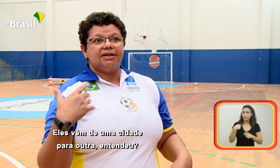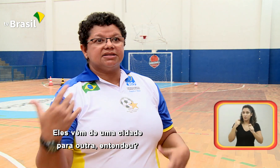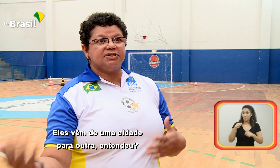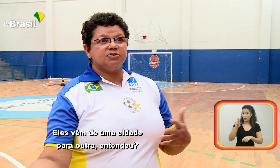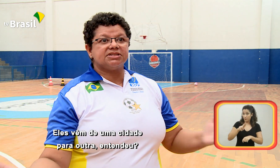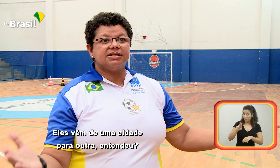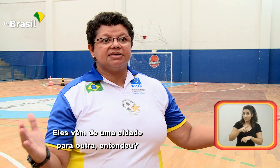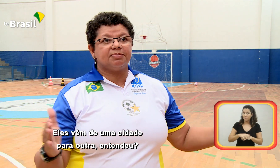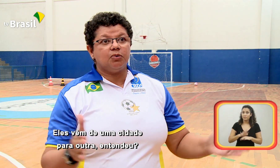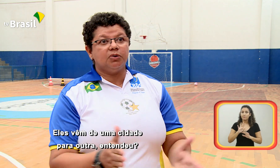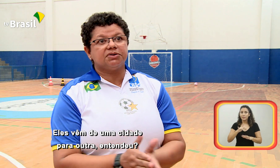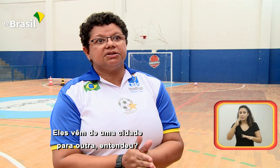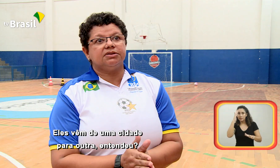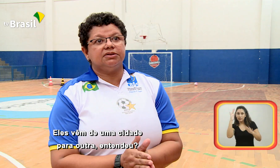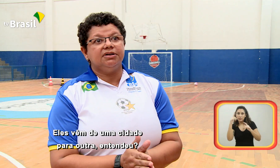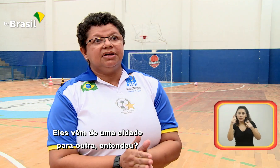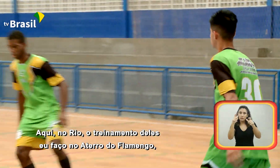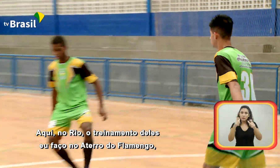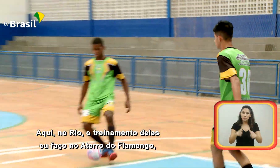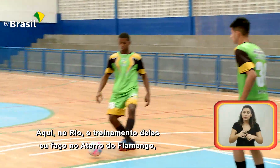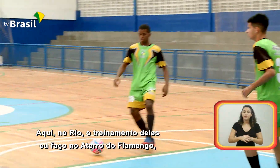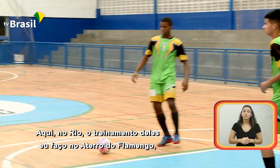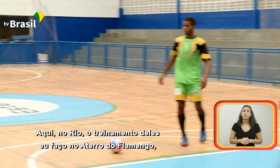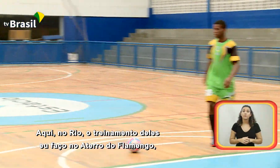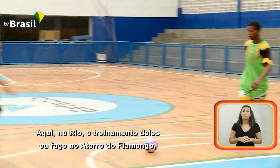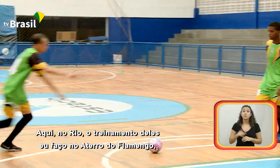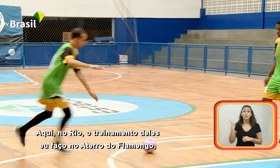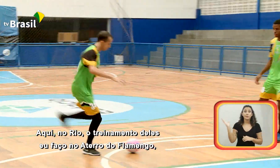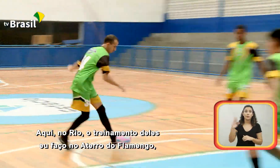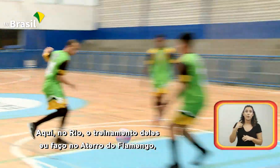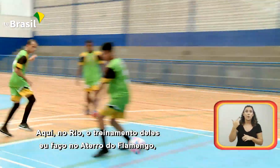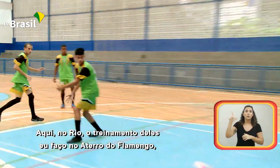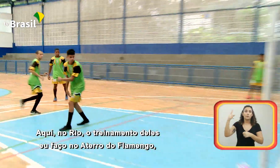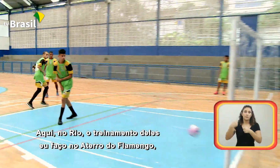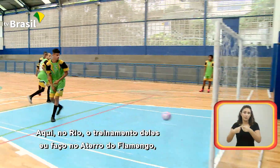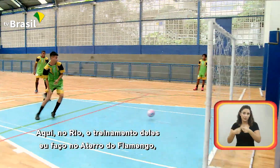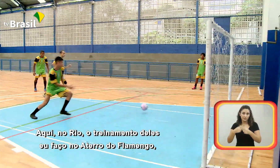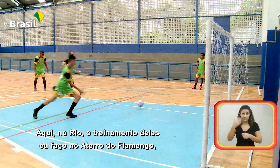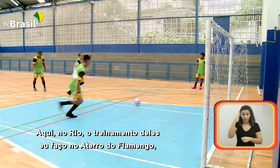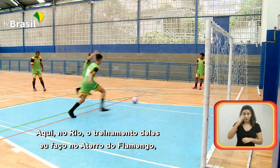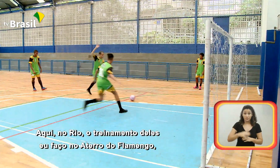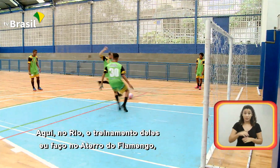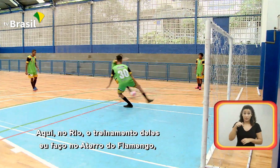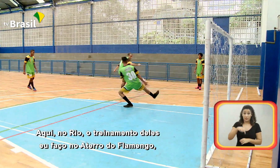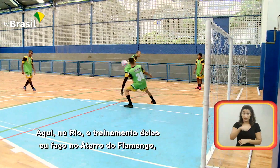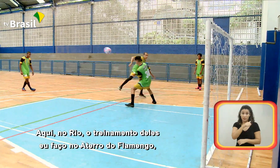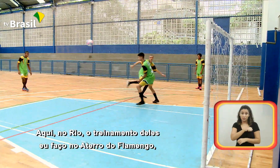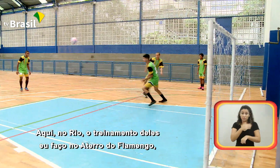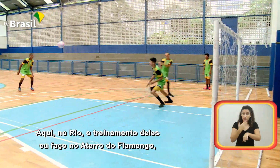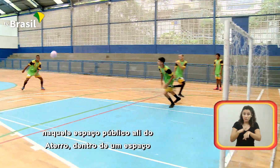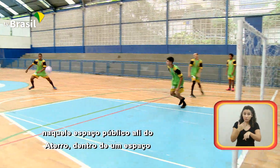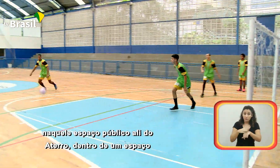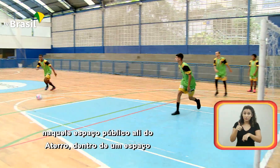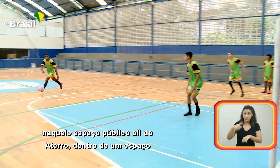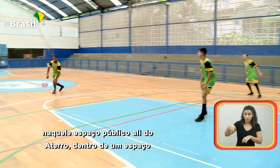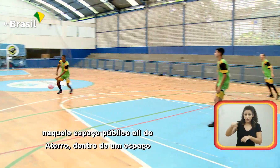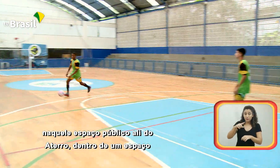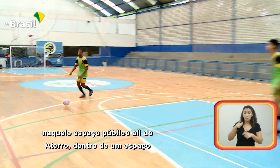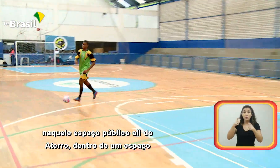eles vêm de uma cidade para outra, entendeu? Aqui no Rio, né? O treinamento deles eu faço no aterro do Flamengo, naquele espaço público ali